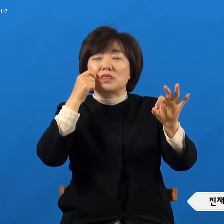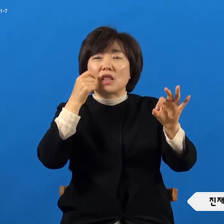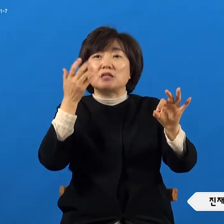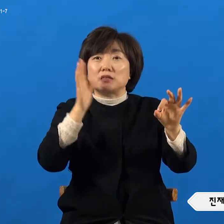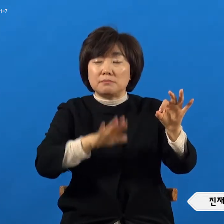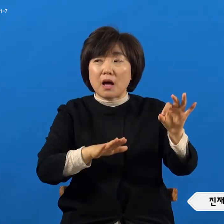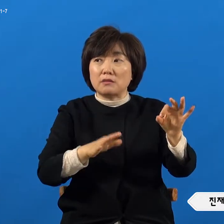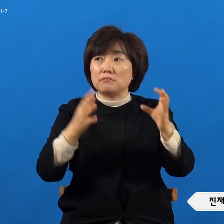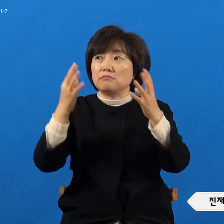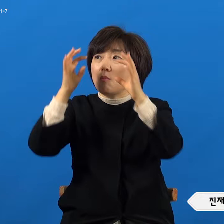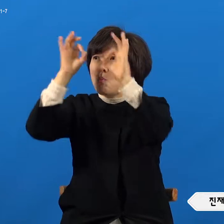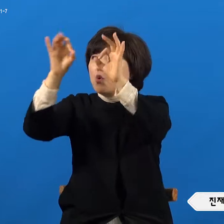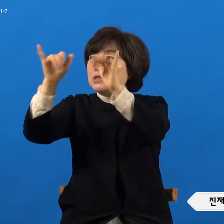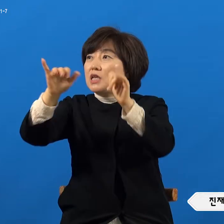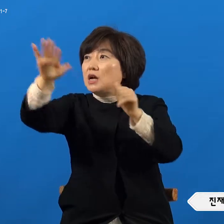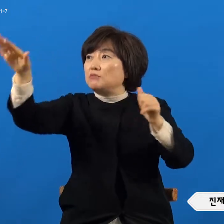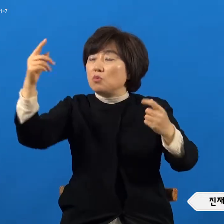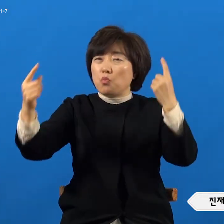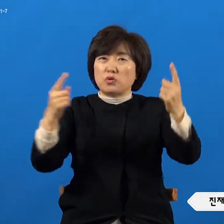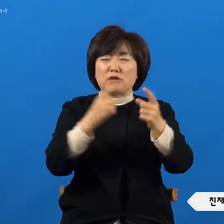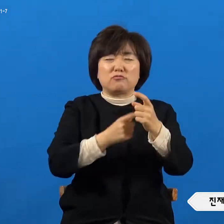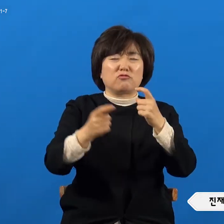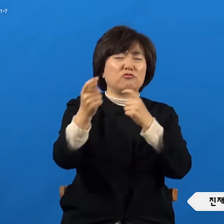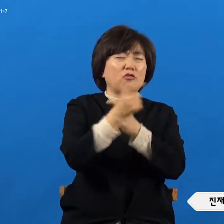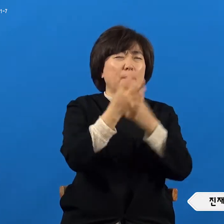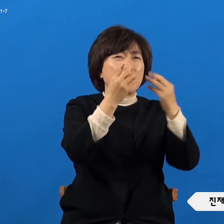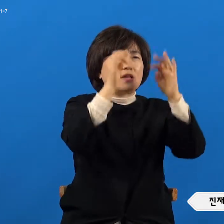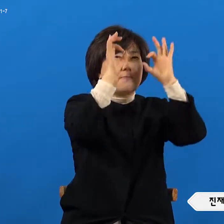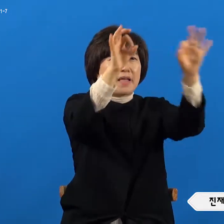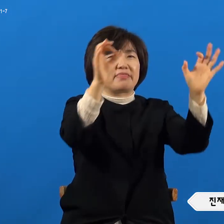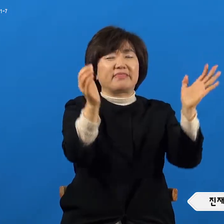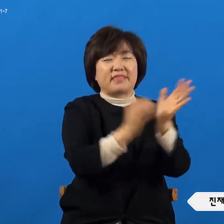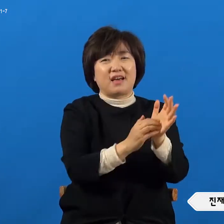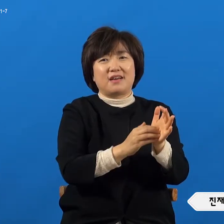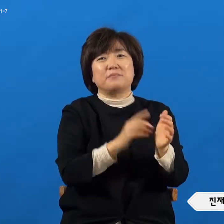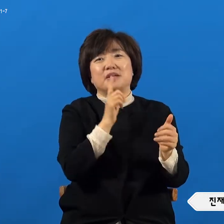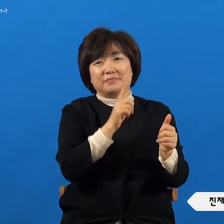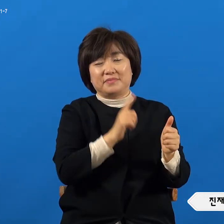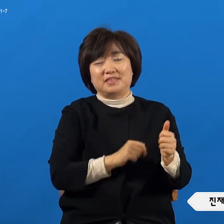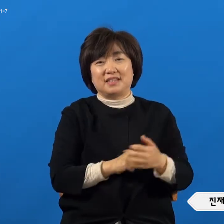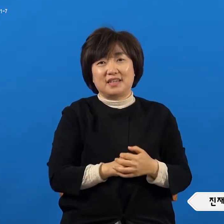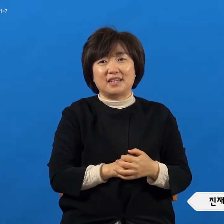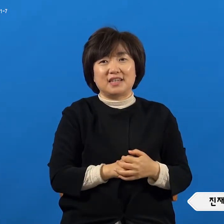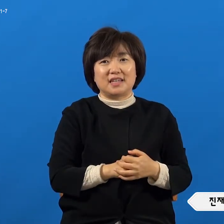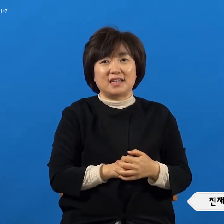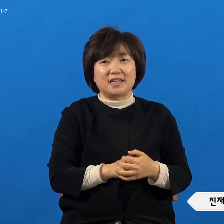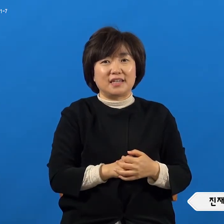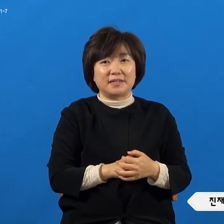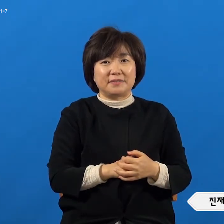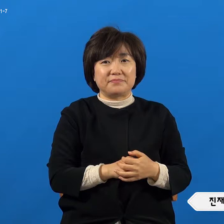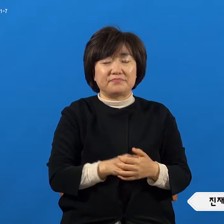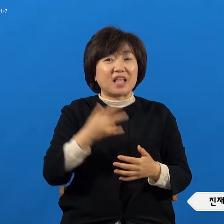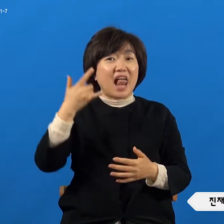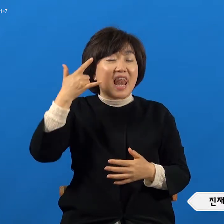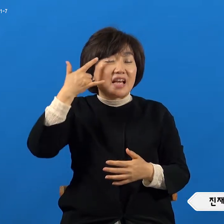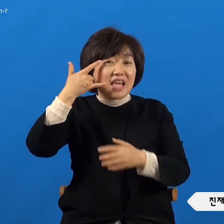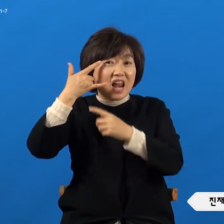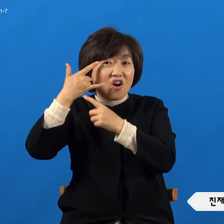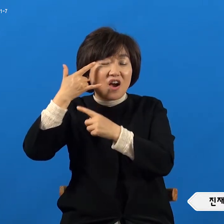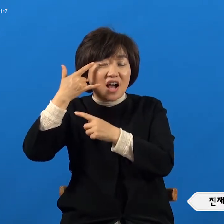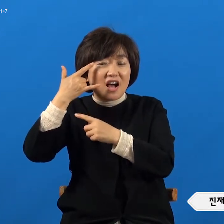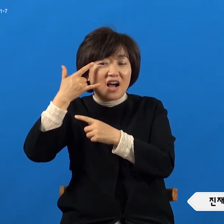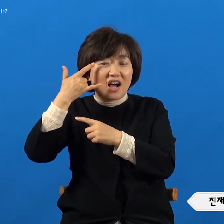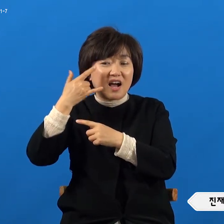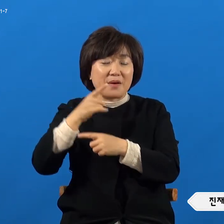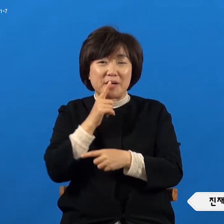더 많은 것을 본 사람이라고 이야기하기를 주저하지 않습니다. 헬렌 켈러가